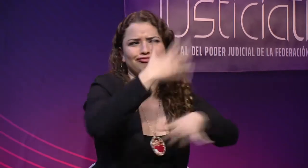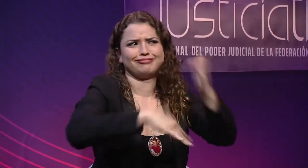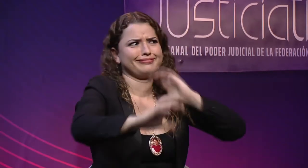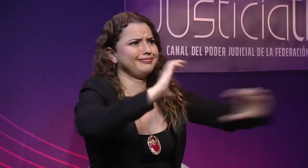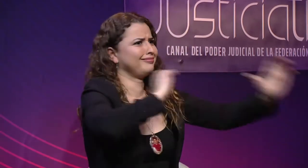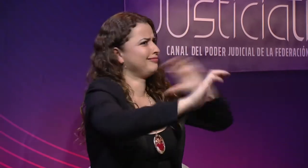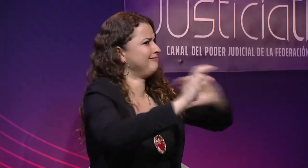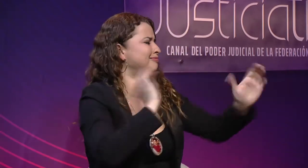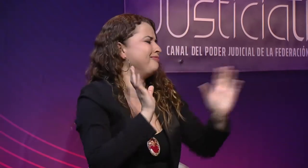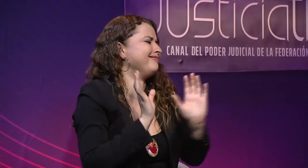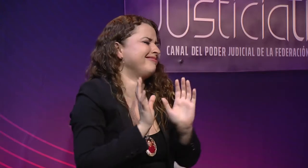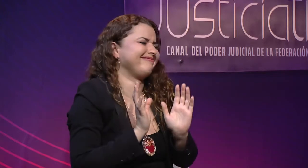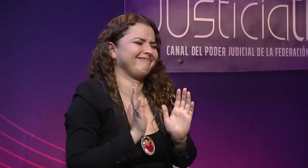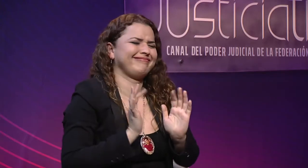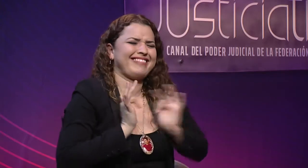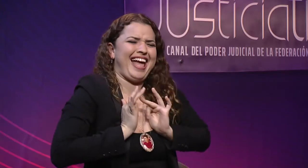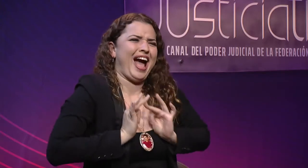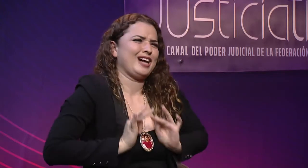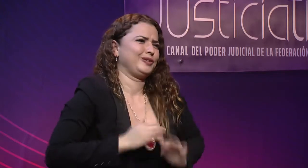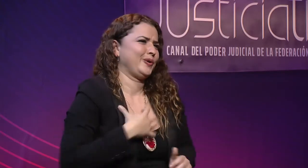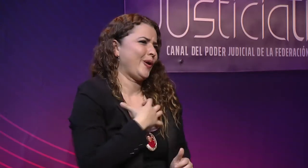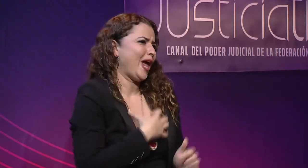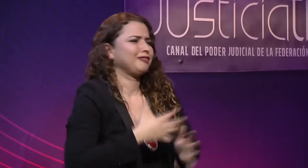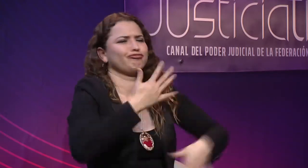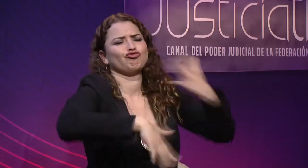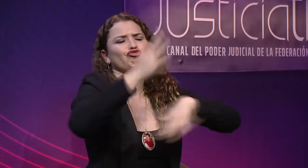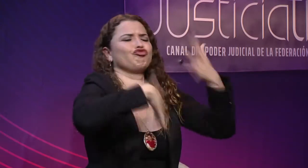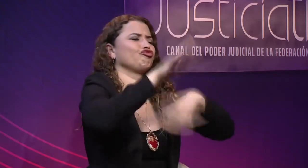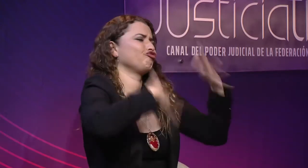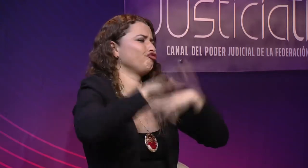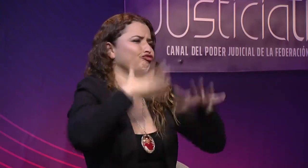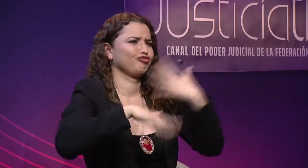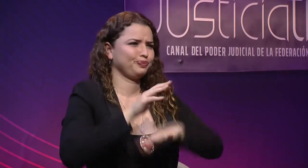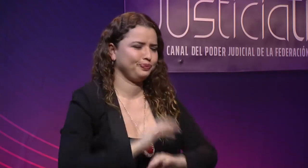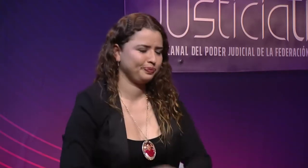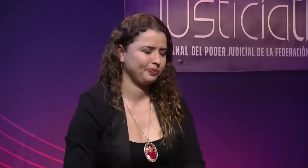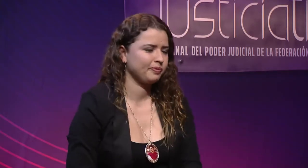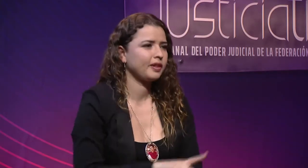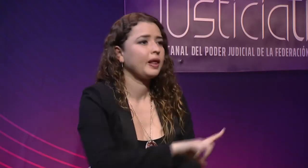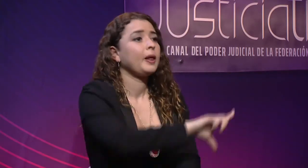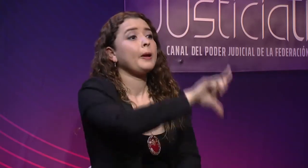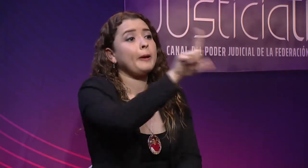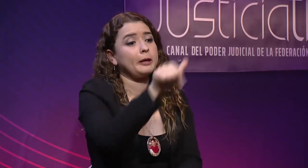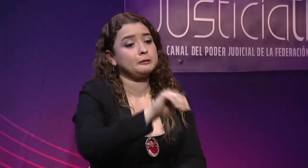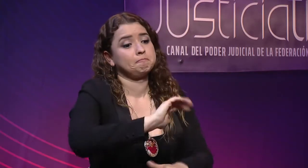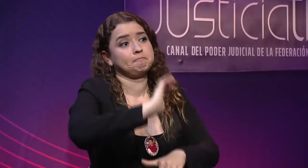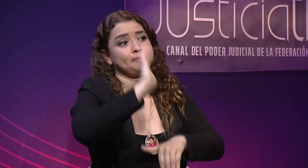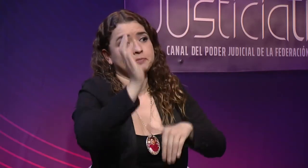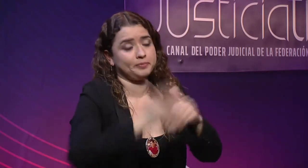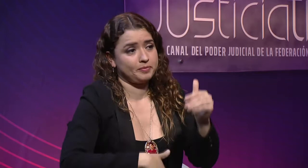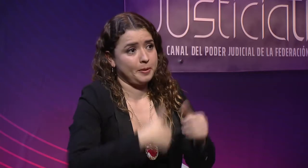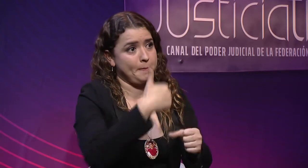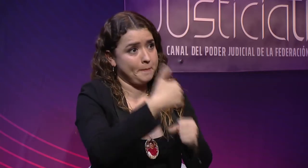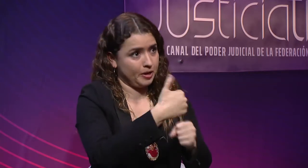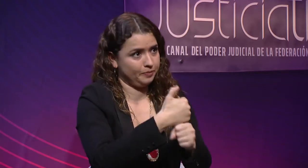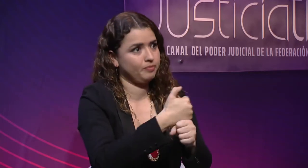mis abuelos y parientes son sordos, entonces siempre estuve muy a gusto comunicándome con lengua de señas. Sin embargo,